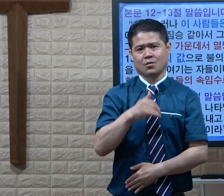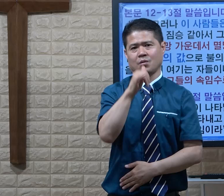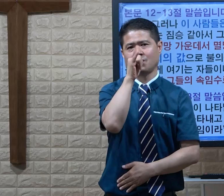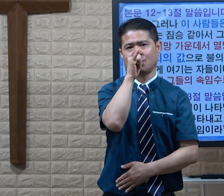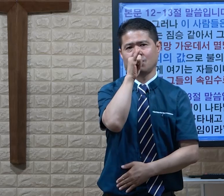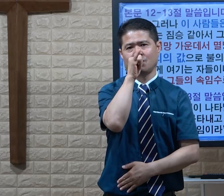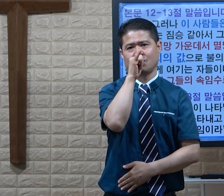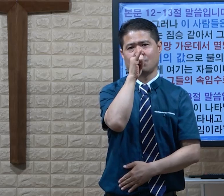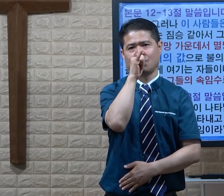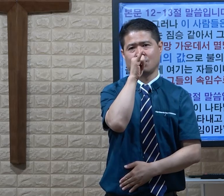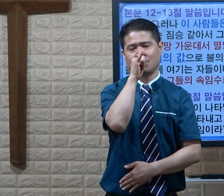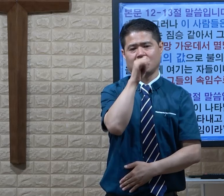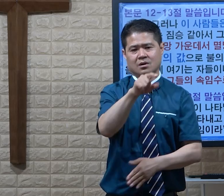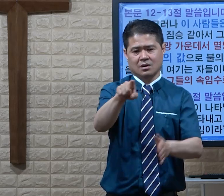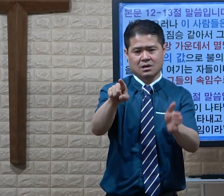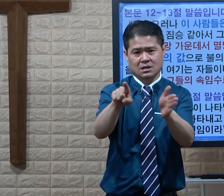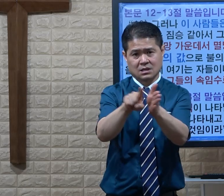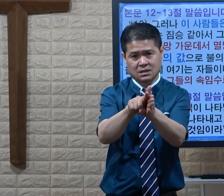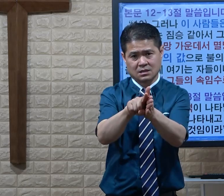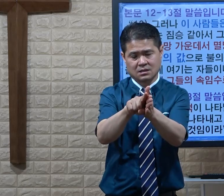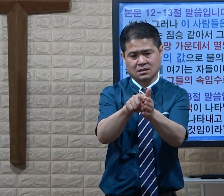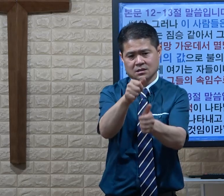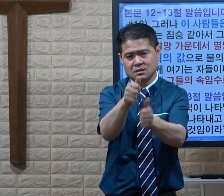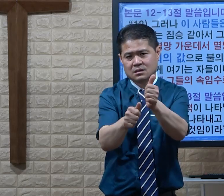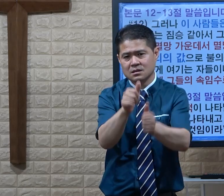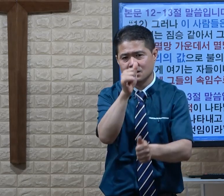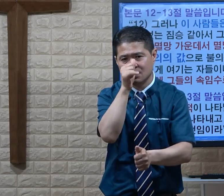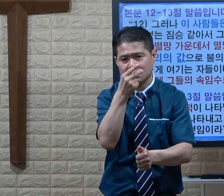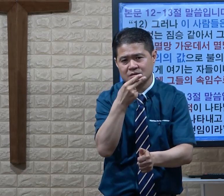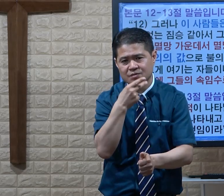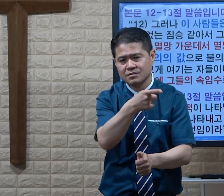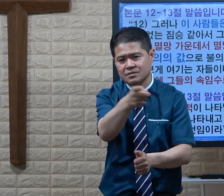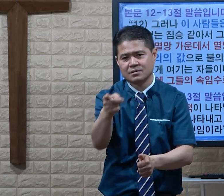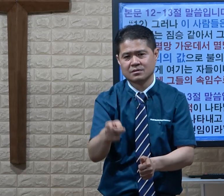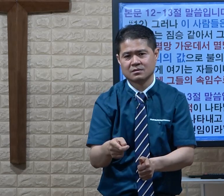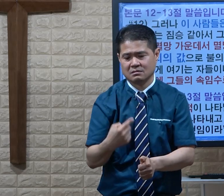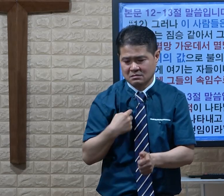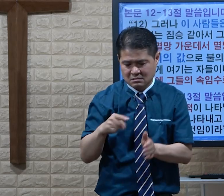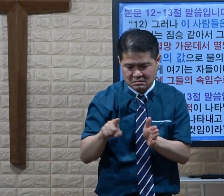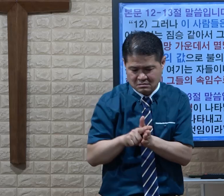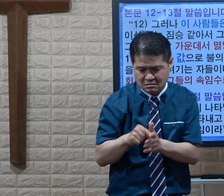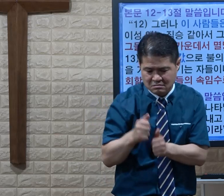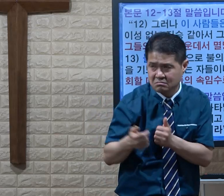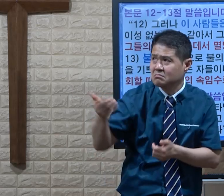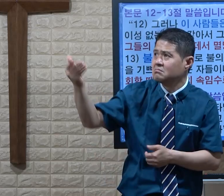하나님이 다 우리를 지켜보신다는 것이고 그 믿음의